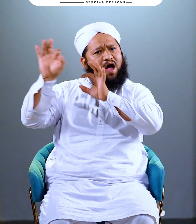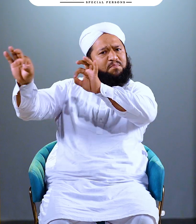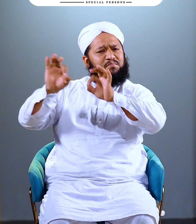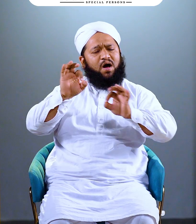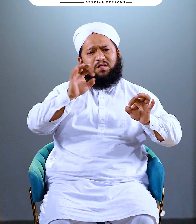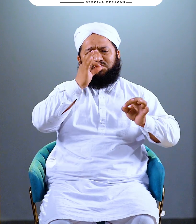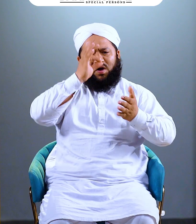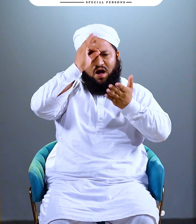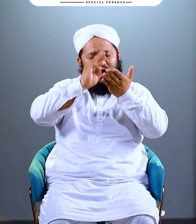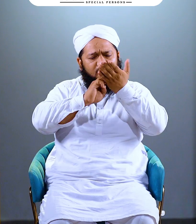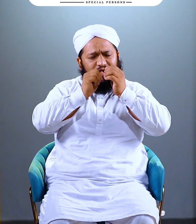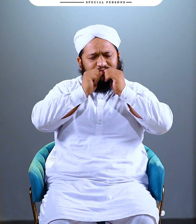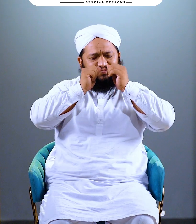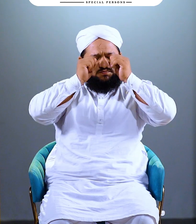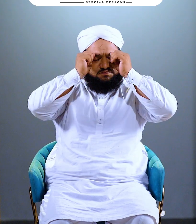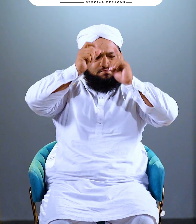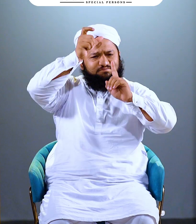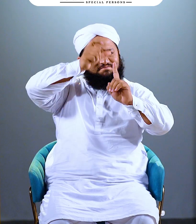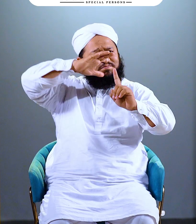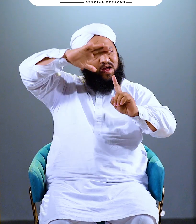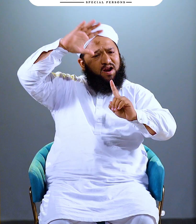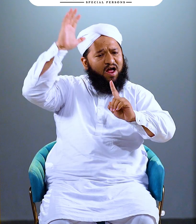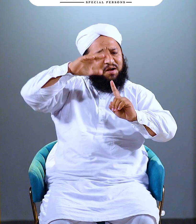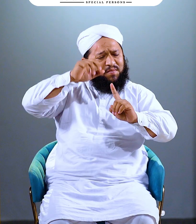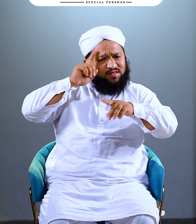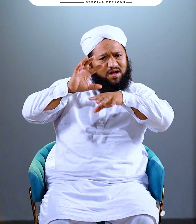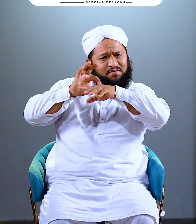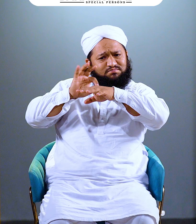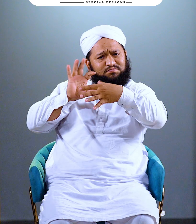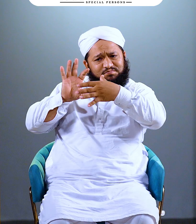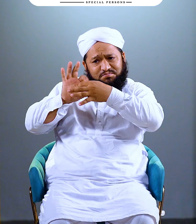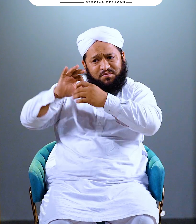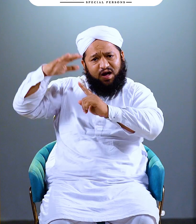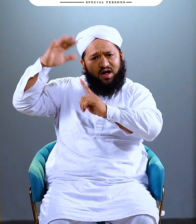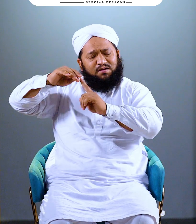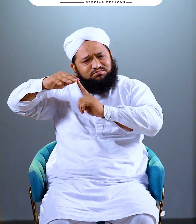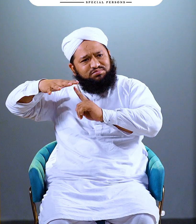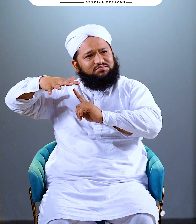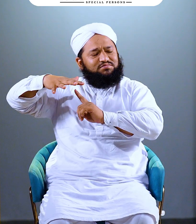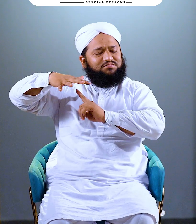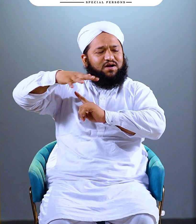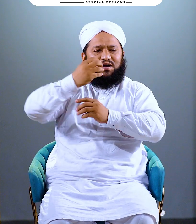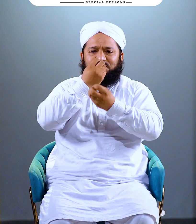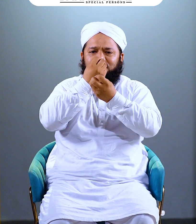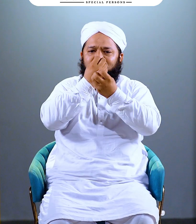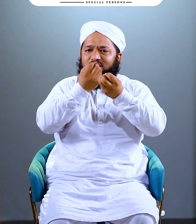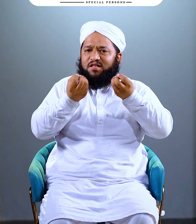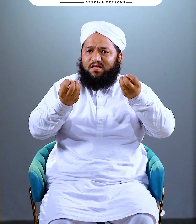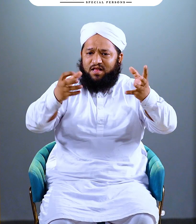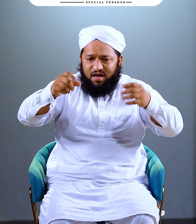ہے، رحمت للعالمین صلی اللہ تعالی علیہ وسلم کے دامن رحمت سے برستی ہوئی پھولوں کی برسات ہے، اور جو کوئی